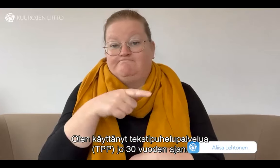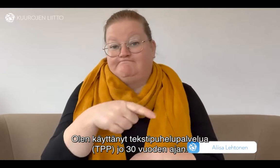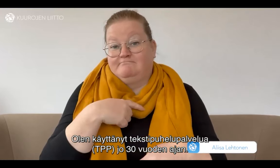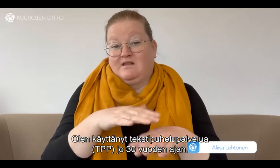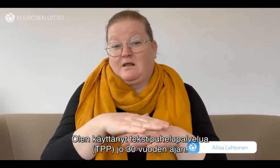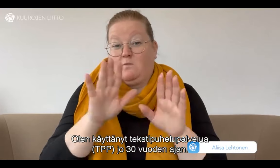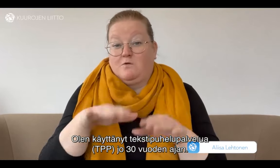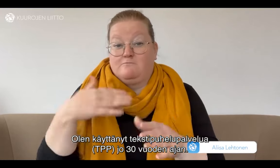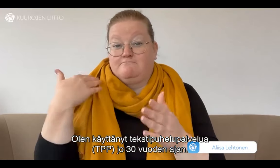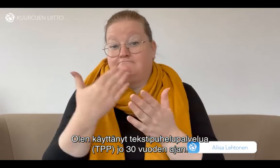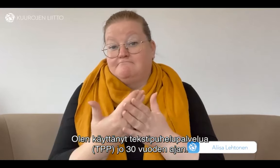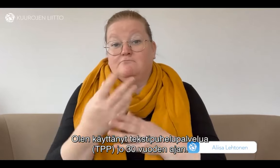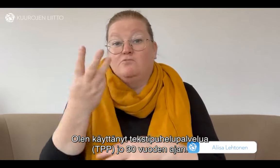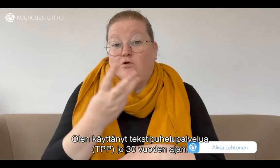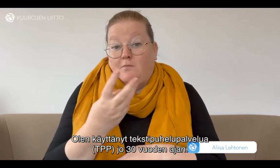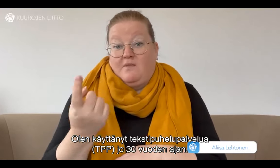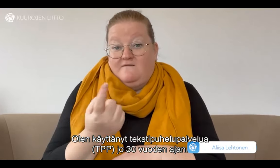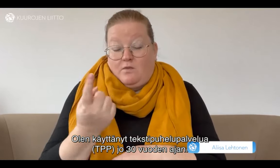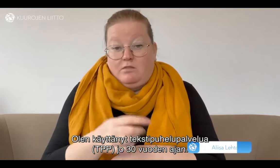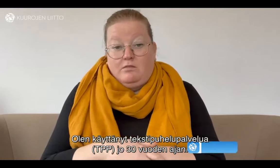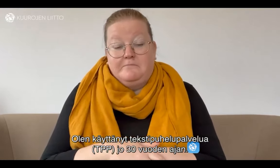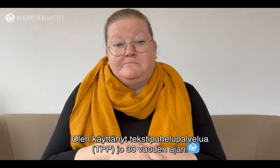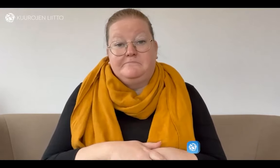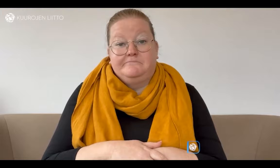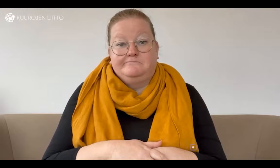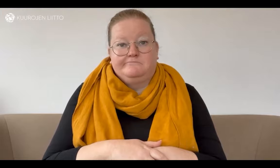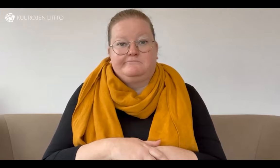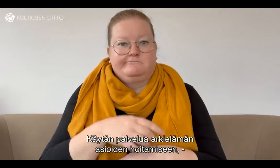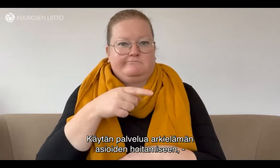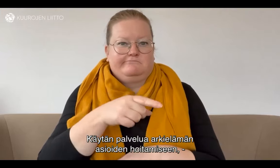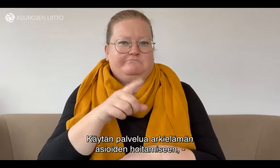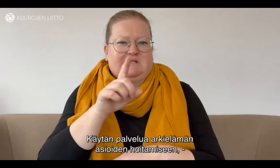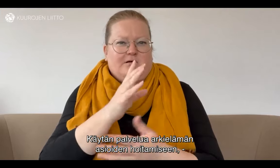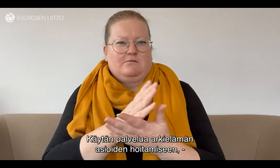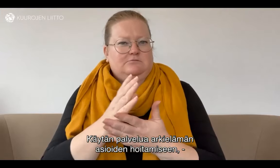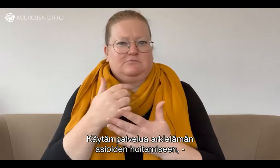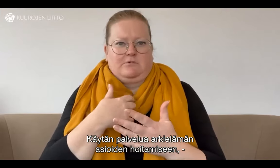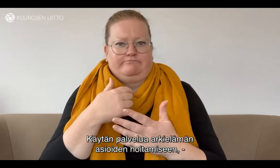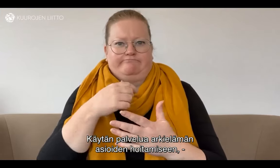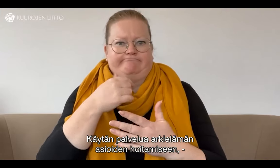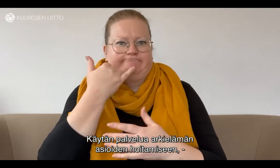Olen käyttänyt tekstipuhelupalvelua TPP:tä jo 30 vuoden ajan.